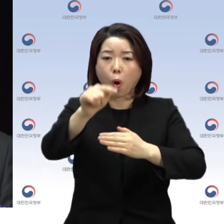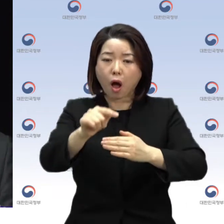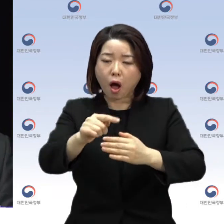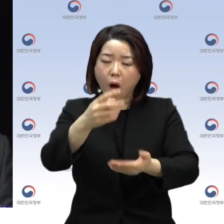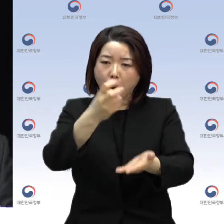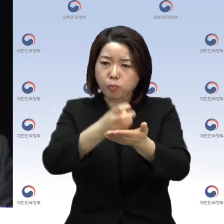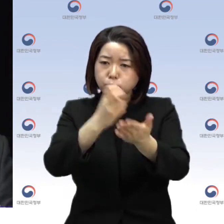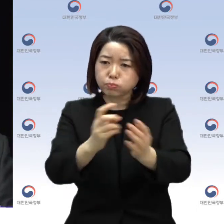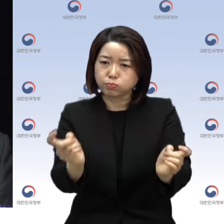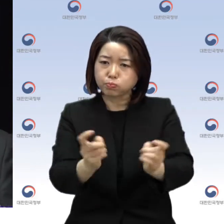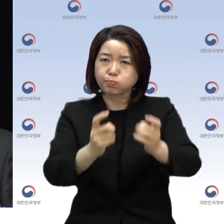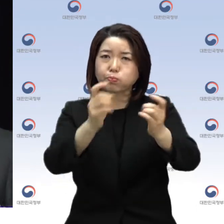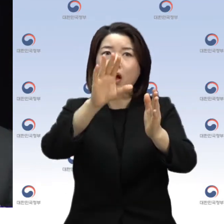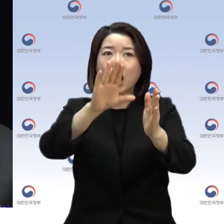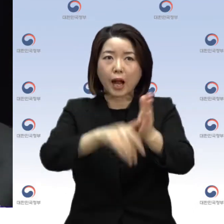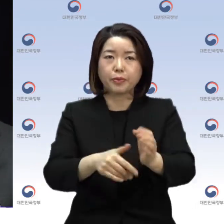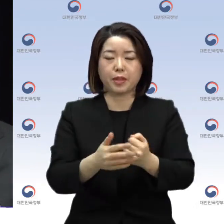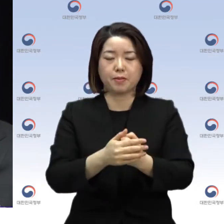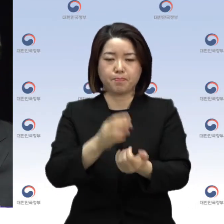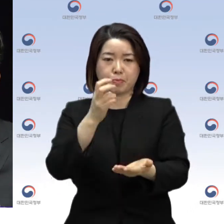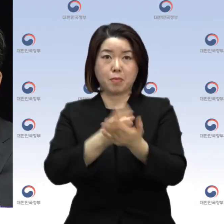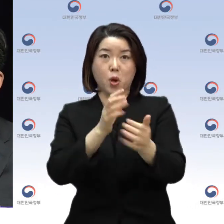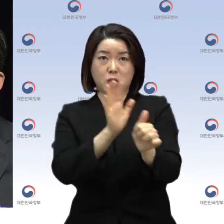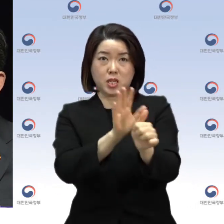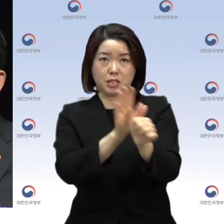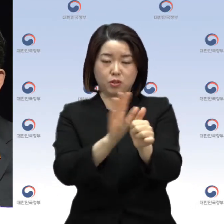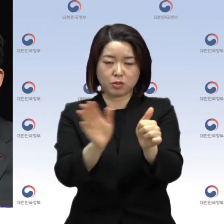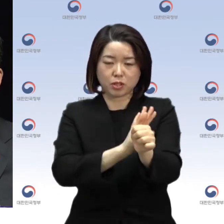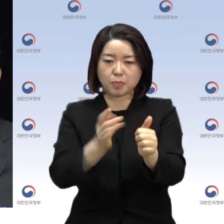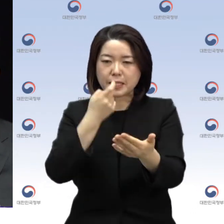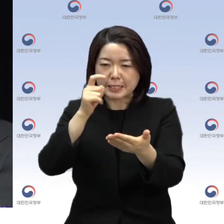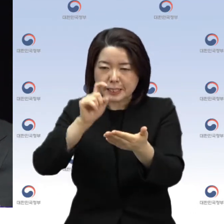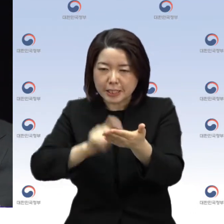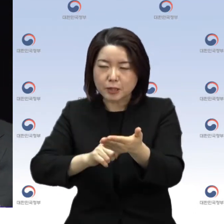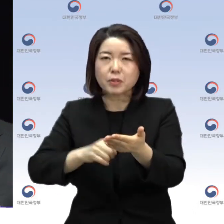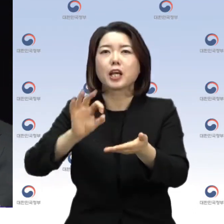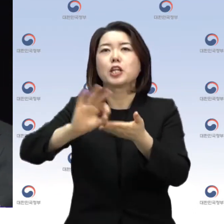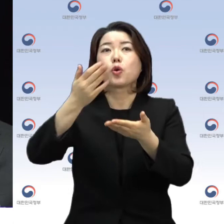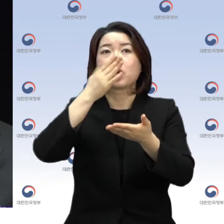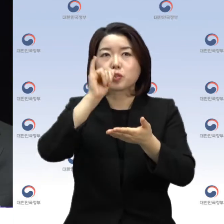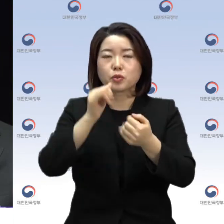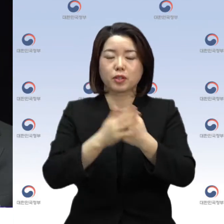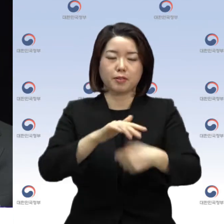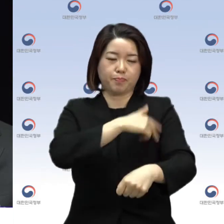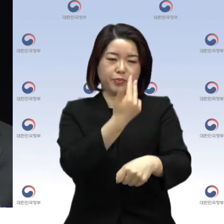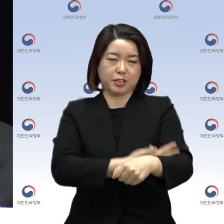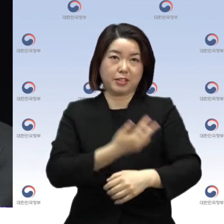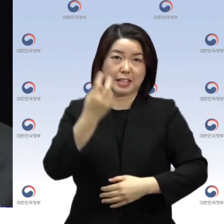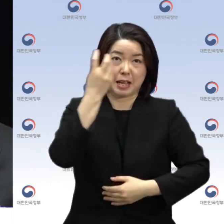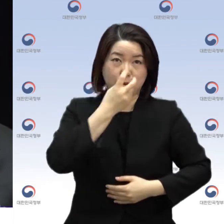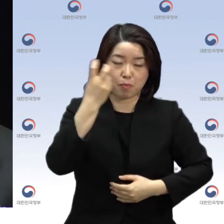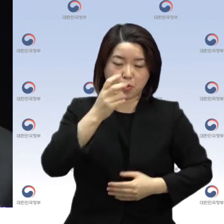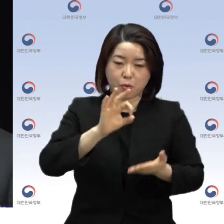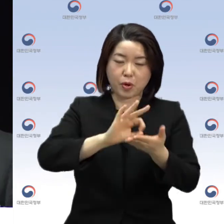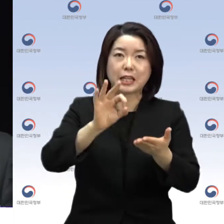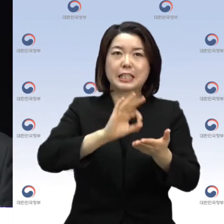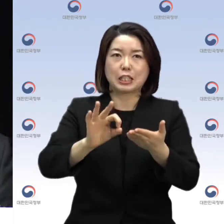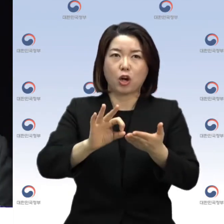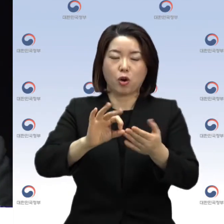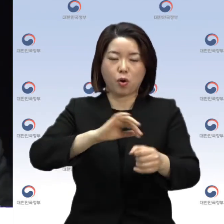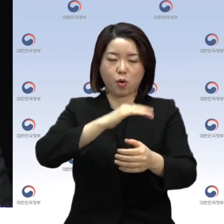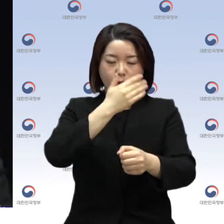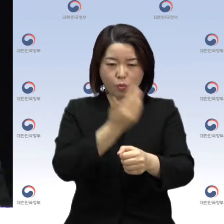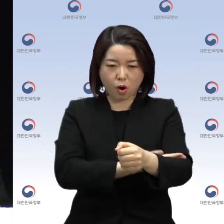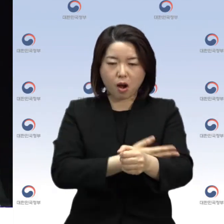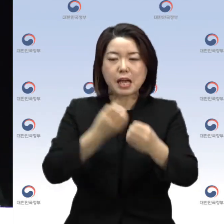분쟁을 치러야 할 경우에 법률 지원 서비스를 쉽게 받을 수 있도록 저작권 보호 이용권을